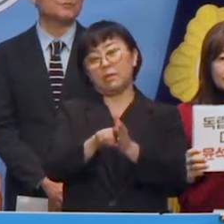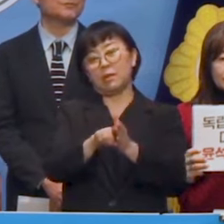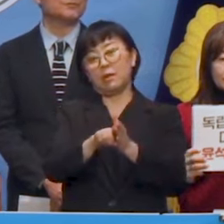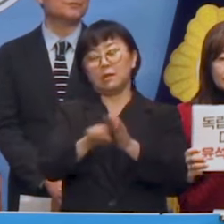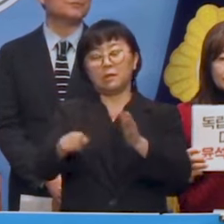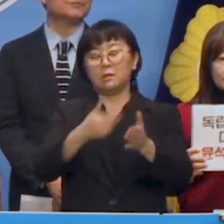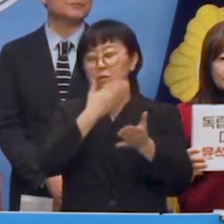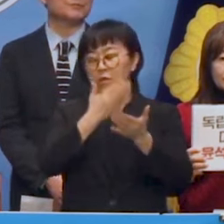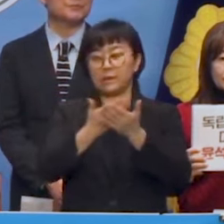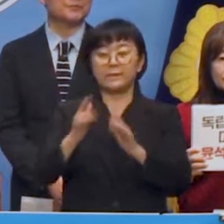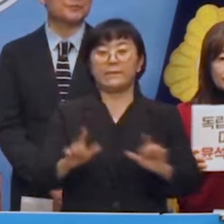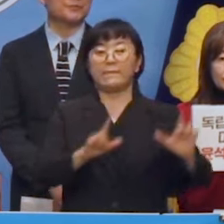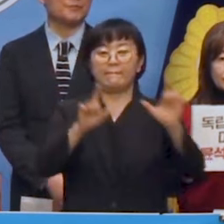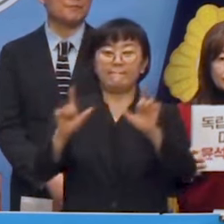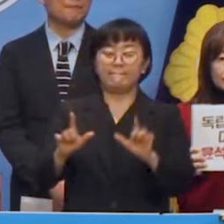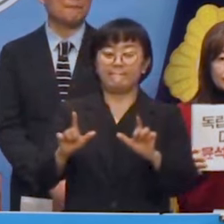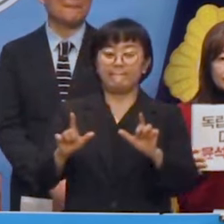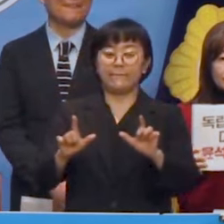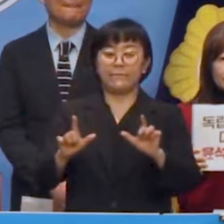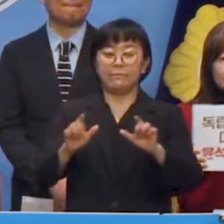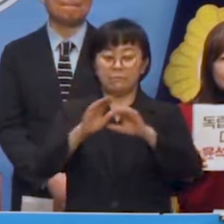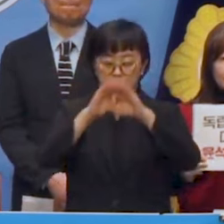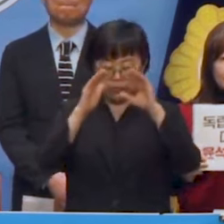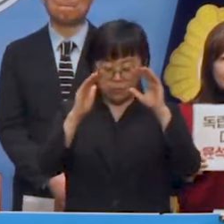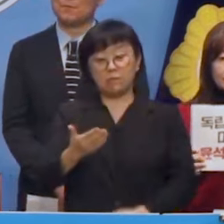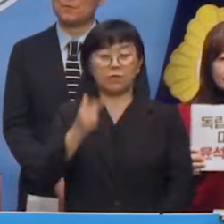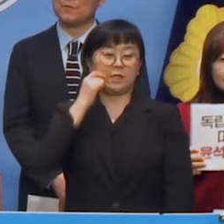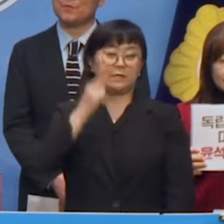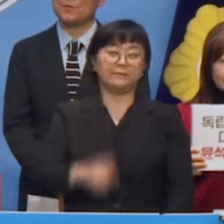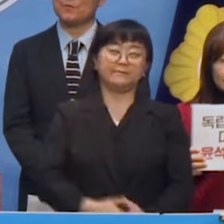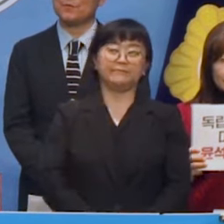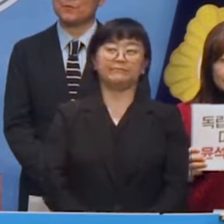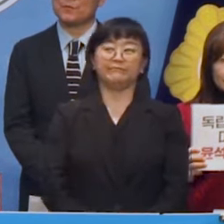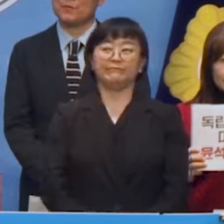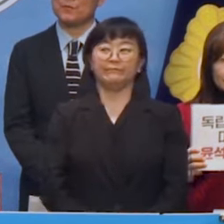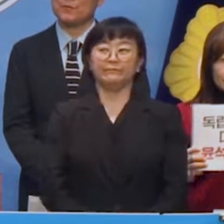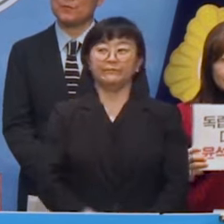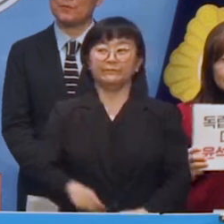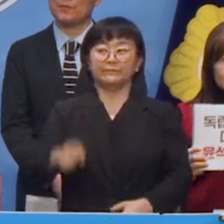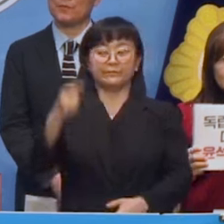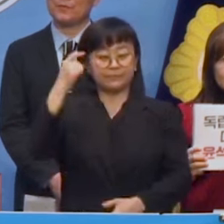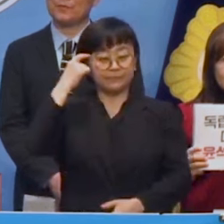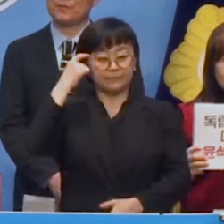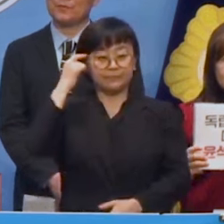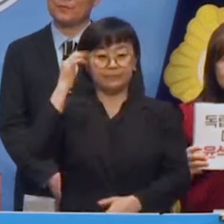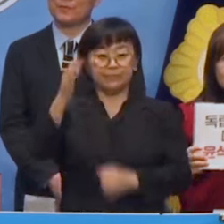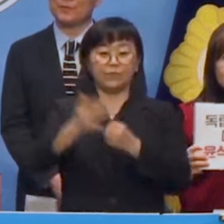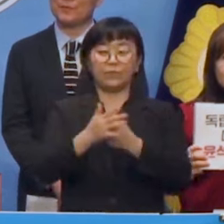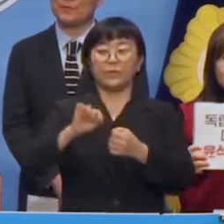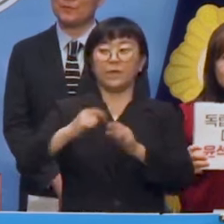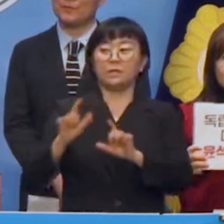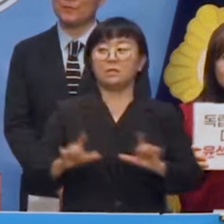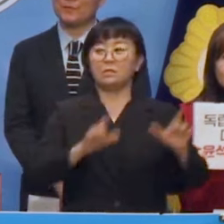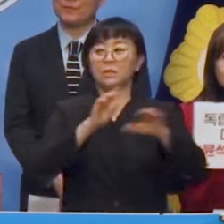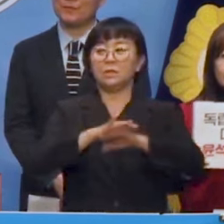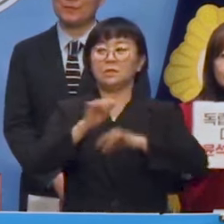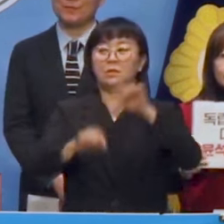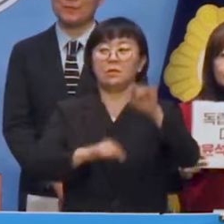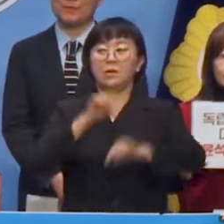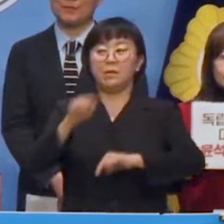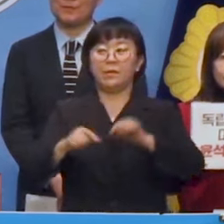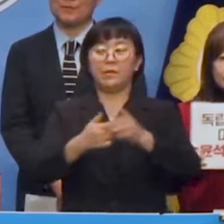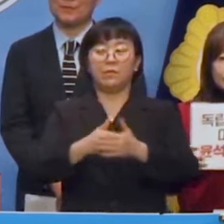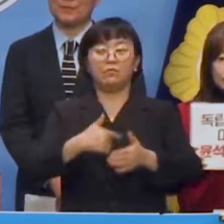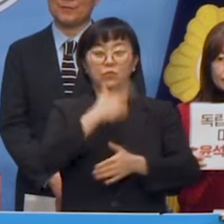그 고귀한 삶을 어찌 다 헤아릴 수 있을지요. 그런데 그 정신을 기리고 자기 삶을 실천하며 살아도 모자랄